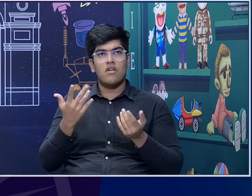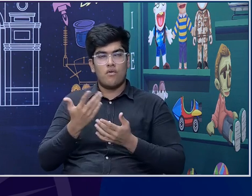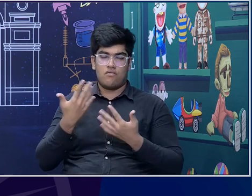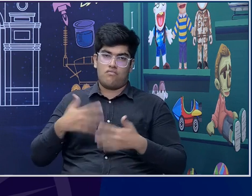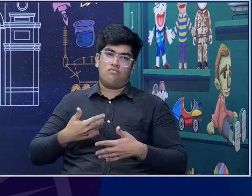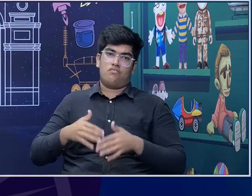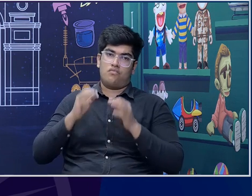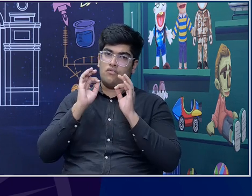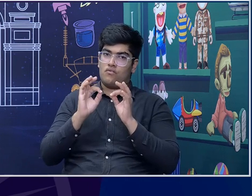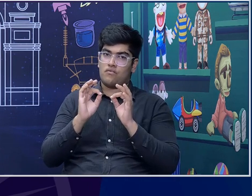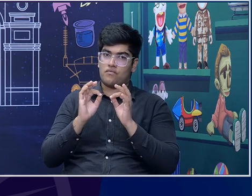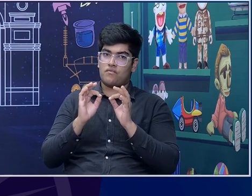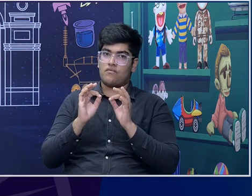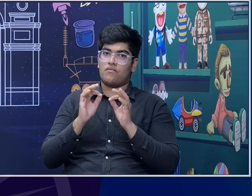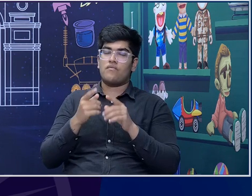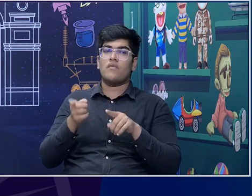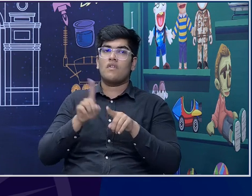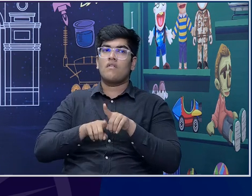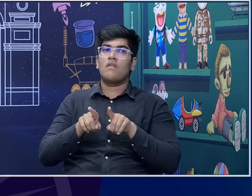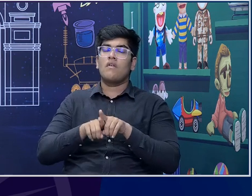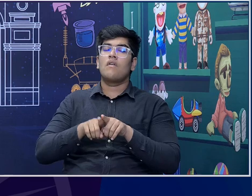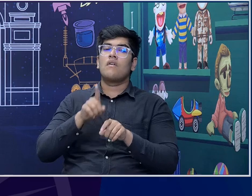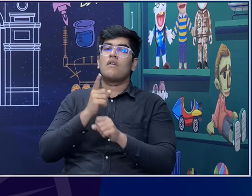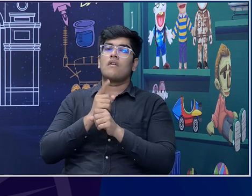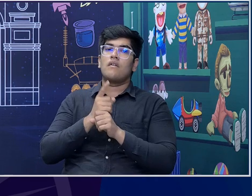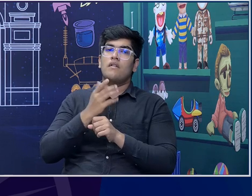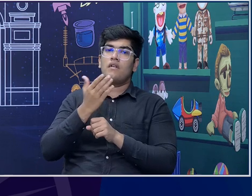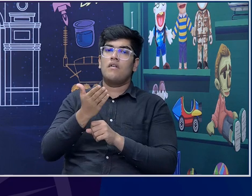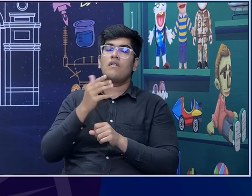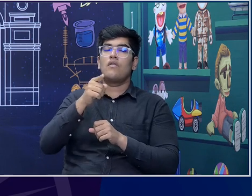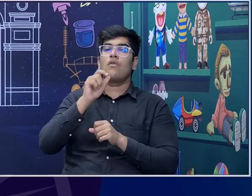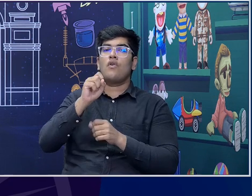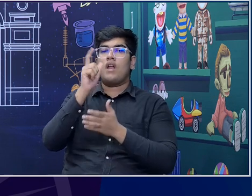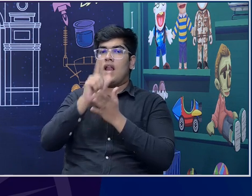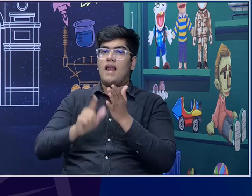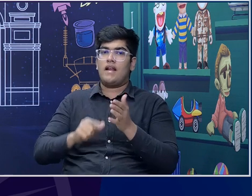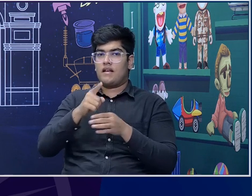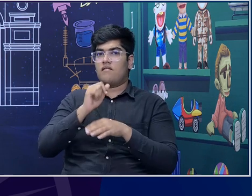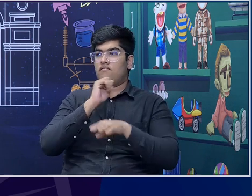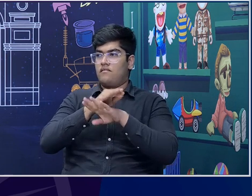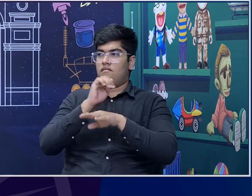ये और माम लोगों के डाक ले जाते۔